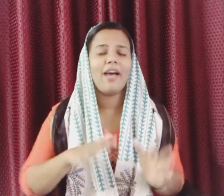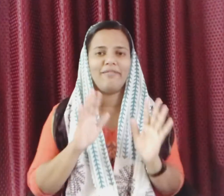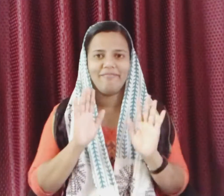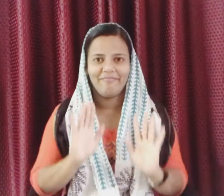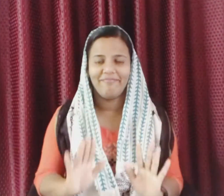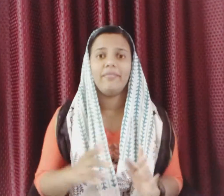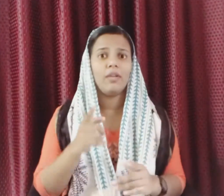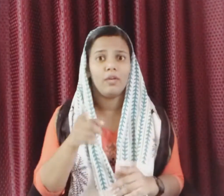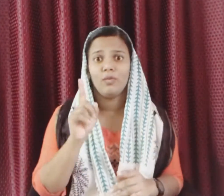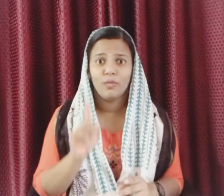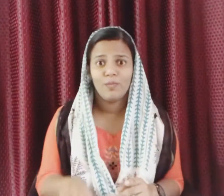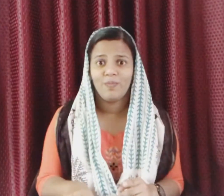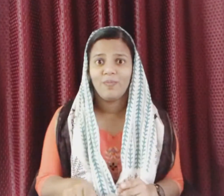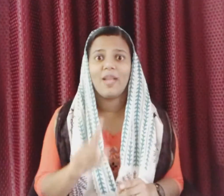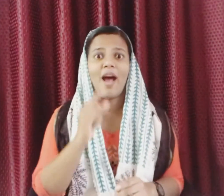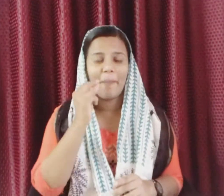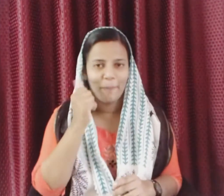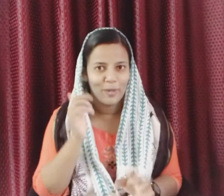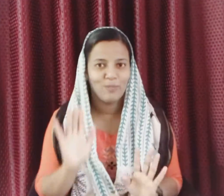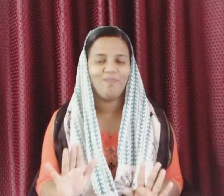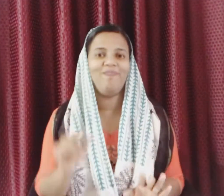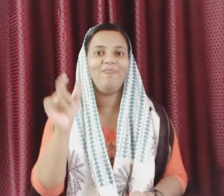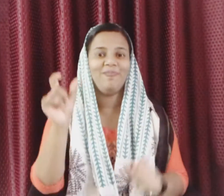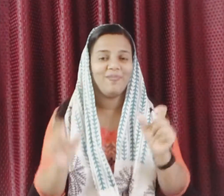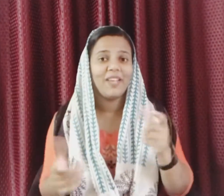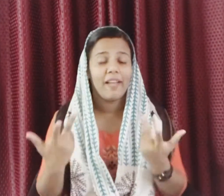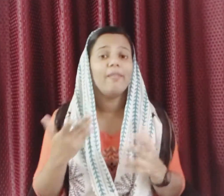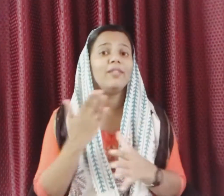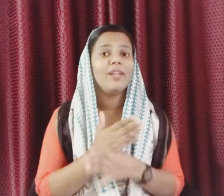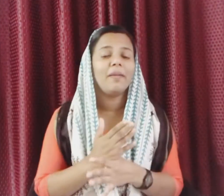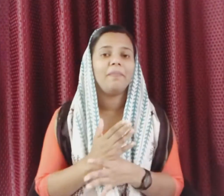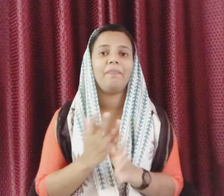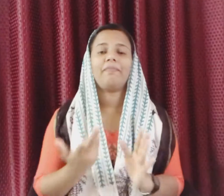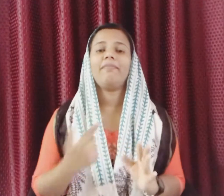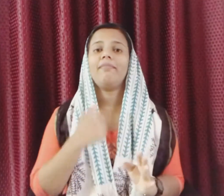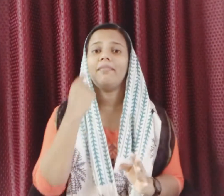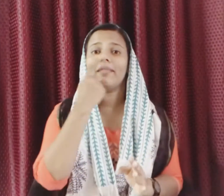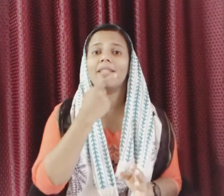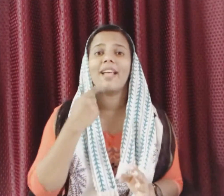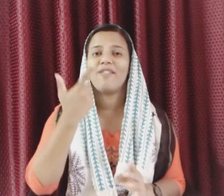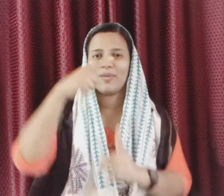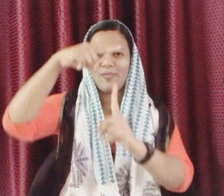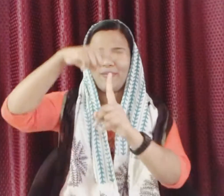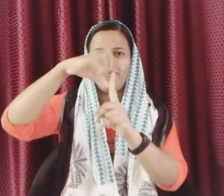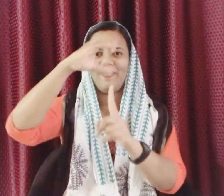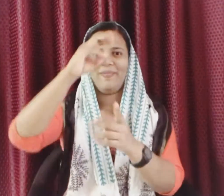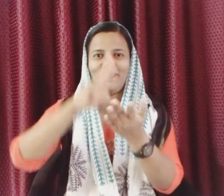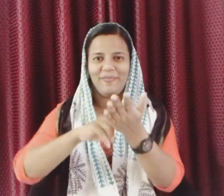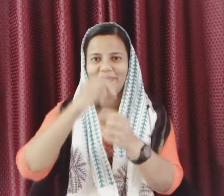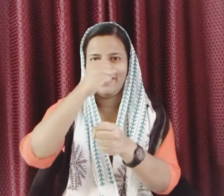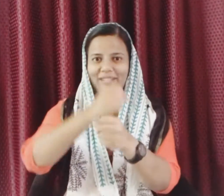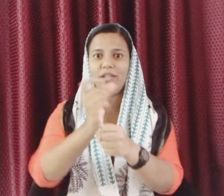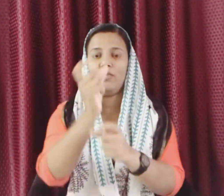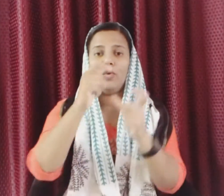ഗുഡ് ഡേയ്സ് കാണുവാൻ ഇച്ഛിക്കുകയും ചെയ്യുന്നവൻ എന്ത് ചെയ്യണം, നമ്മുടെ നാവിൻ്റെ മേൽ ഒരു പ്രത്യേക